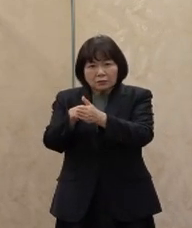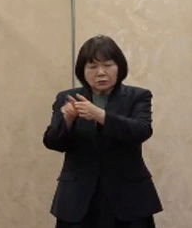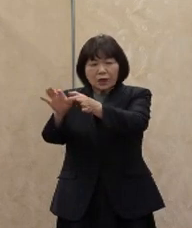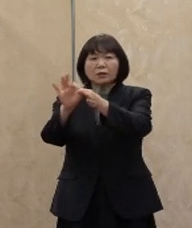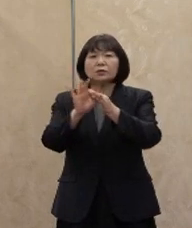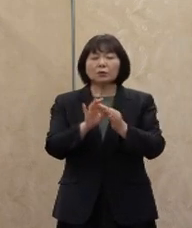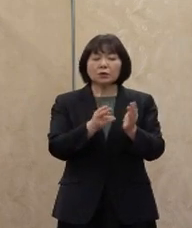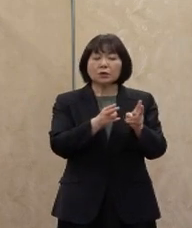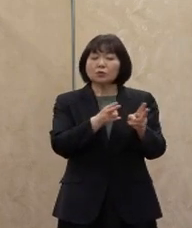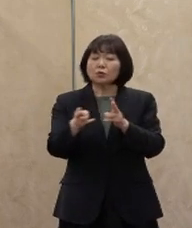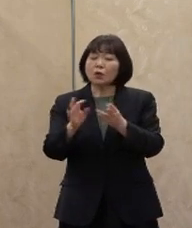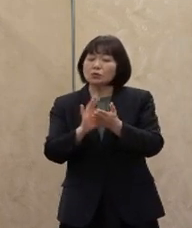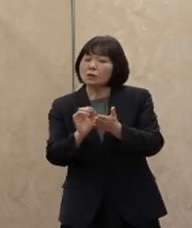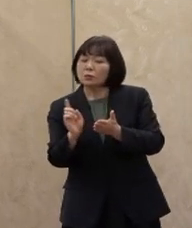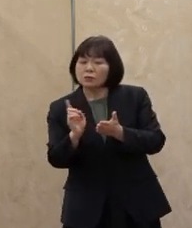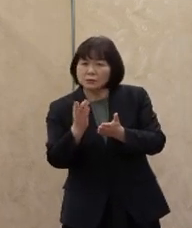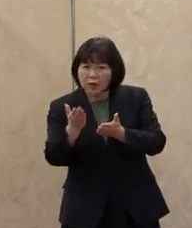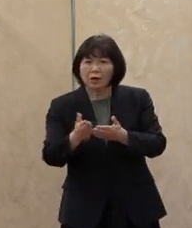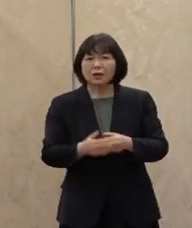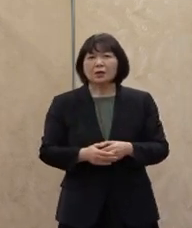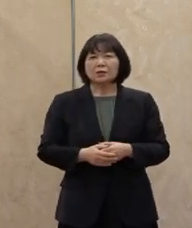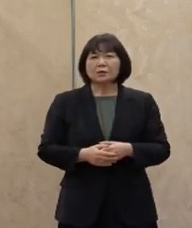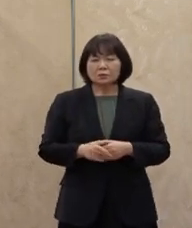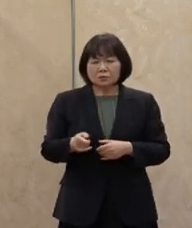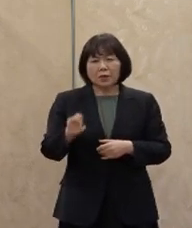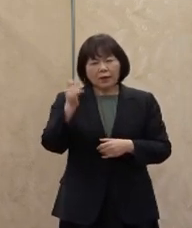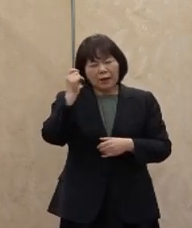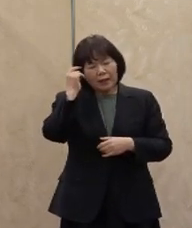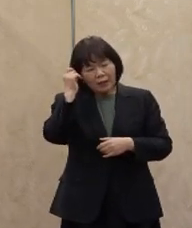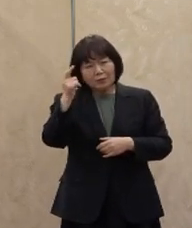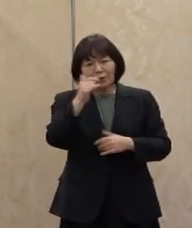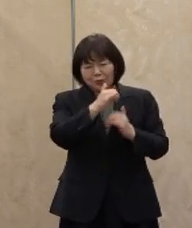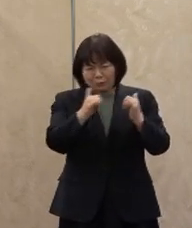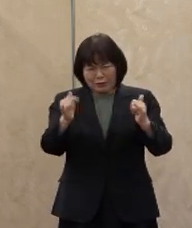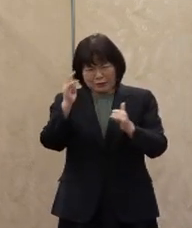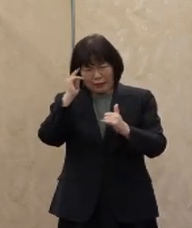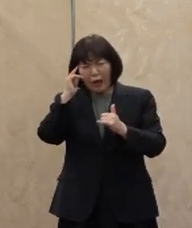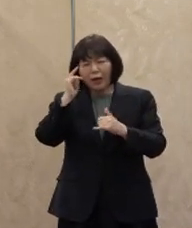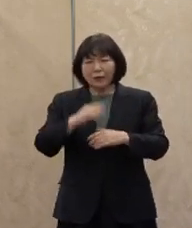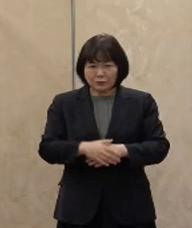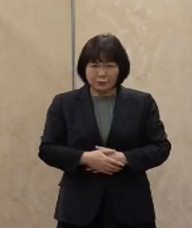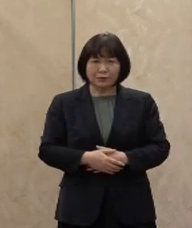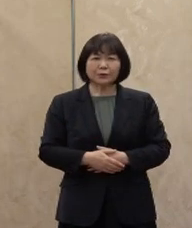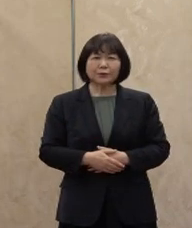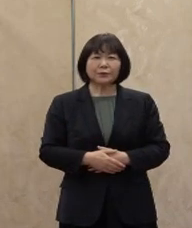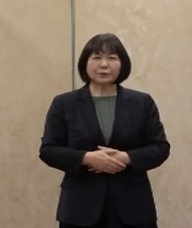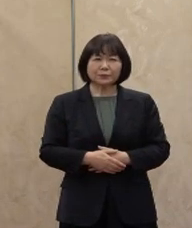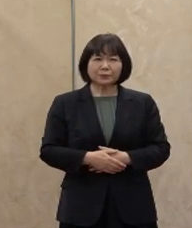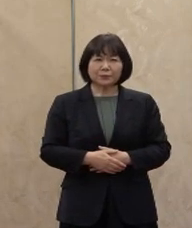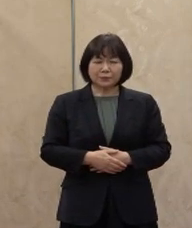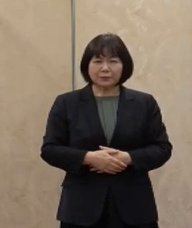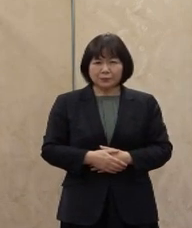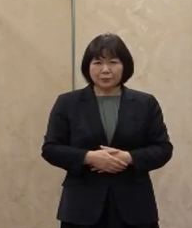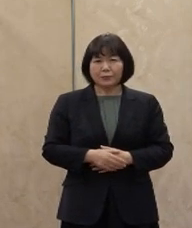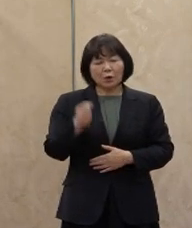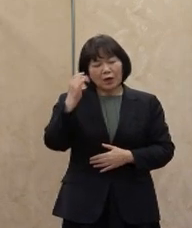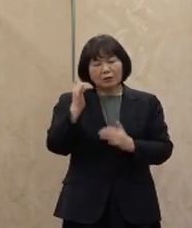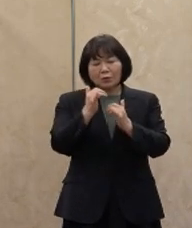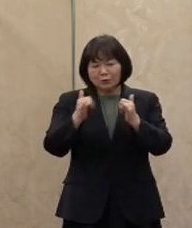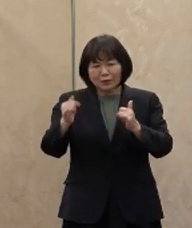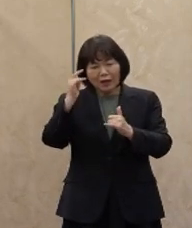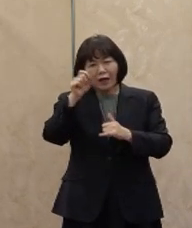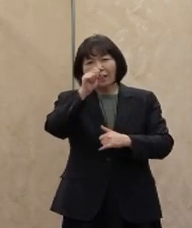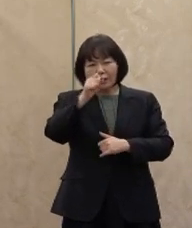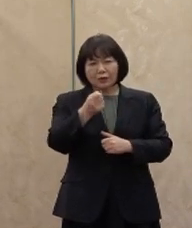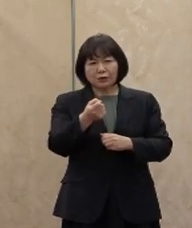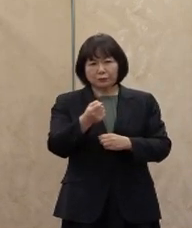じゃあその制度どうしようかっていうのは、ここからやっぱり賢い官僚が考えるわけですよ。政治家じゃなくて賢い官僚が僕は考えたらいいと思うんです。補償を入れ